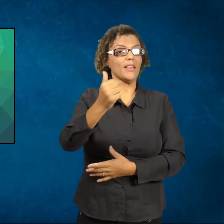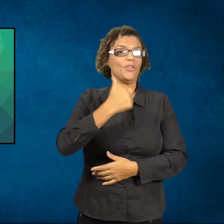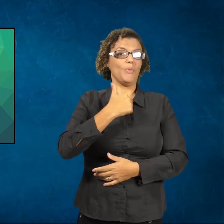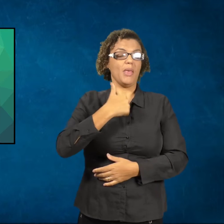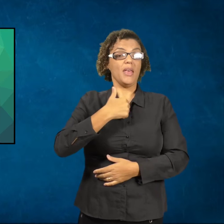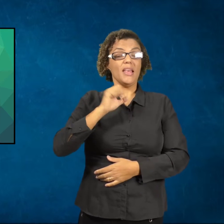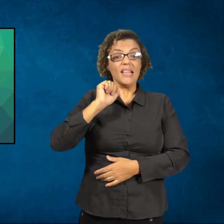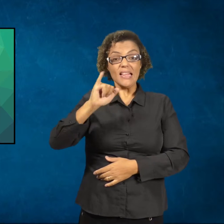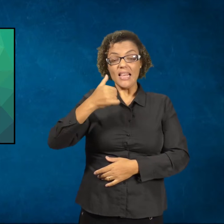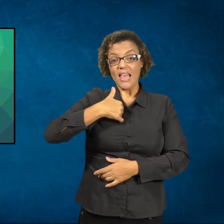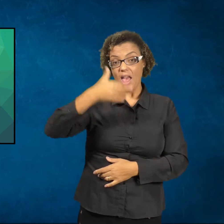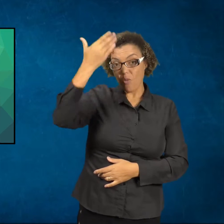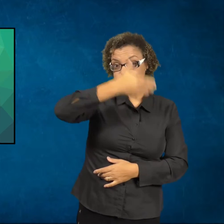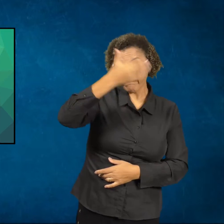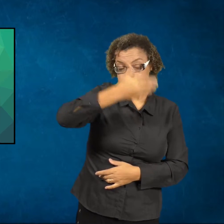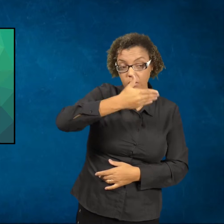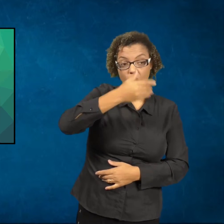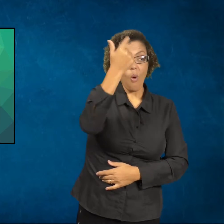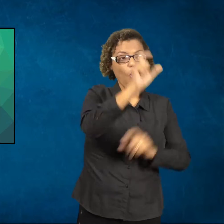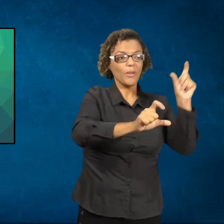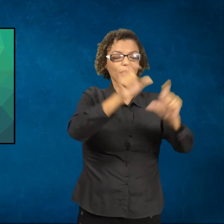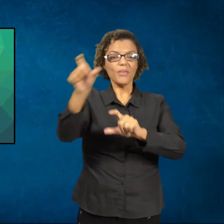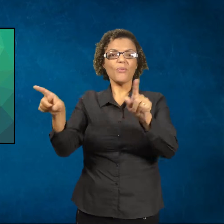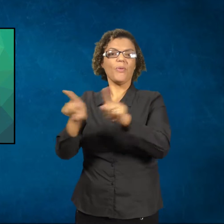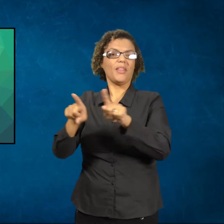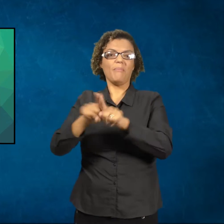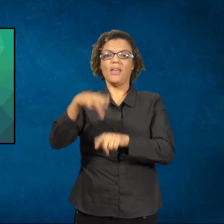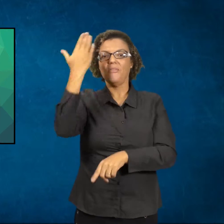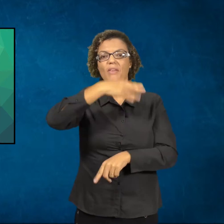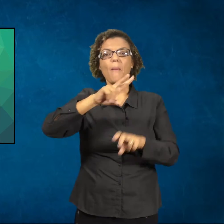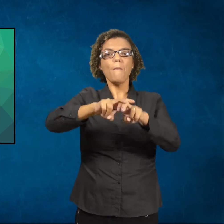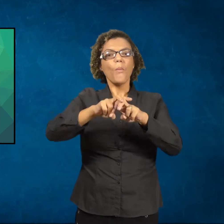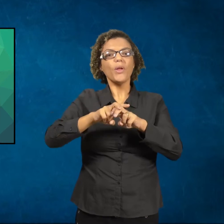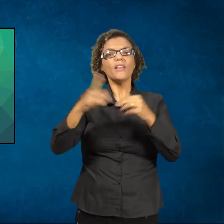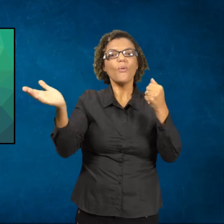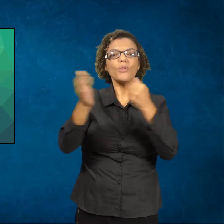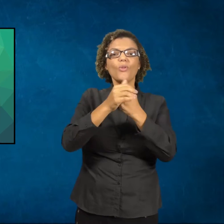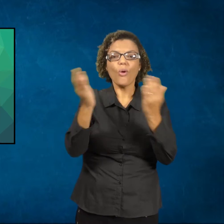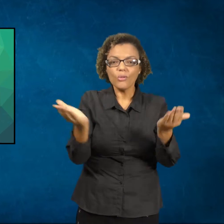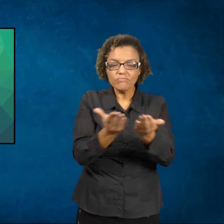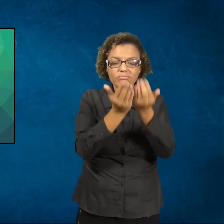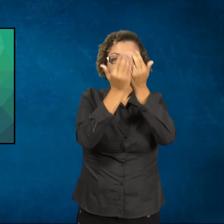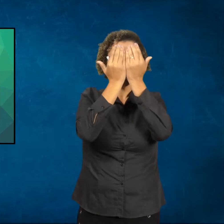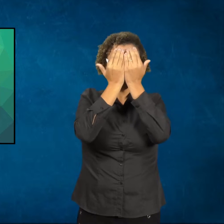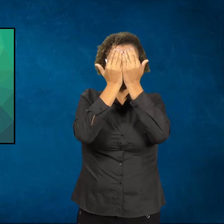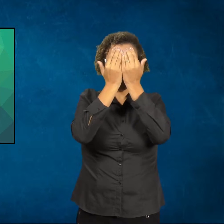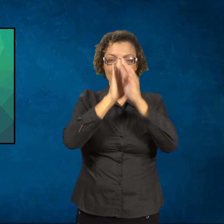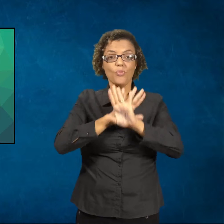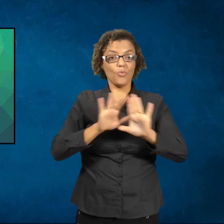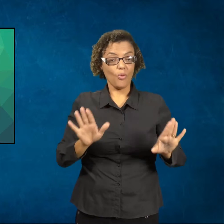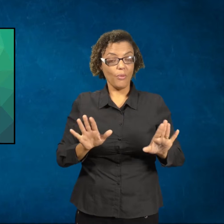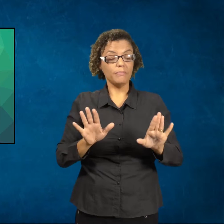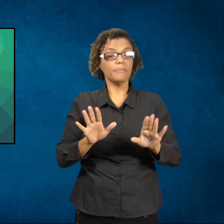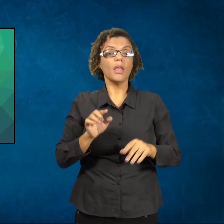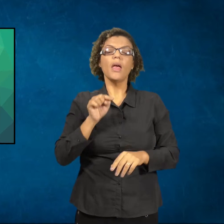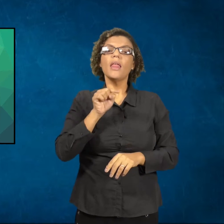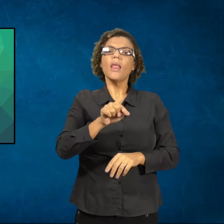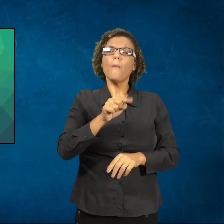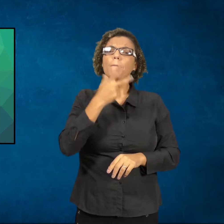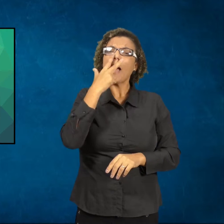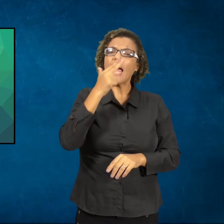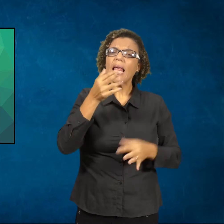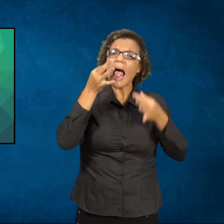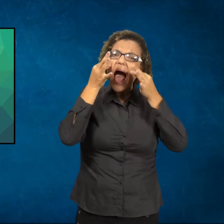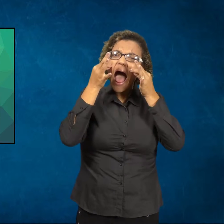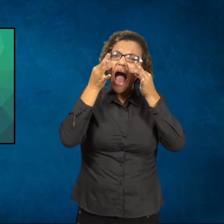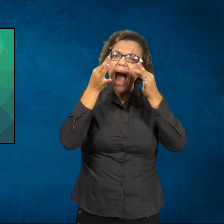veem. Crianças dessa forma, segundo Piaget, têm um campo de atenção bem estreito, porque esse campo de atenção